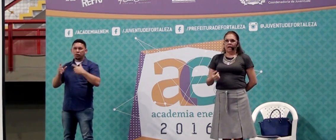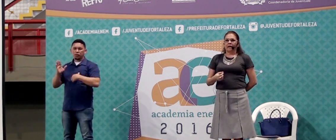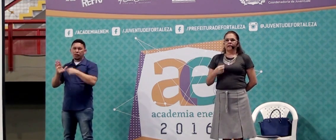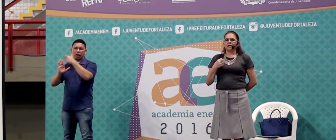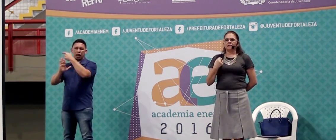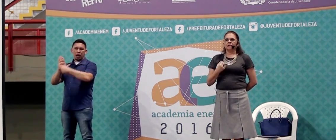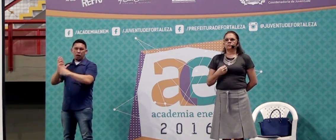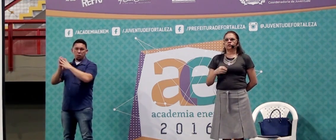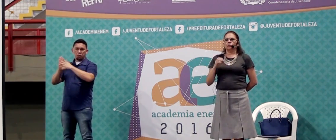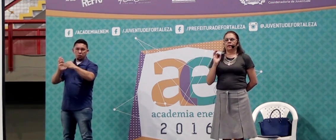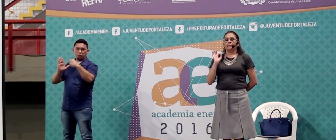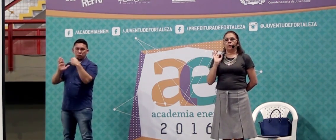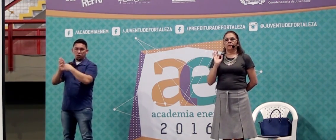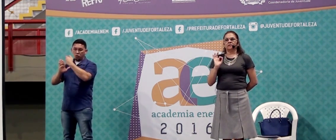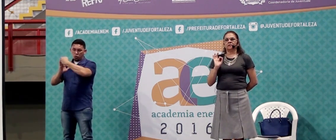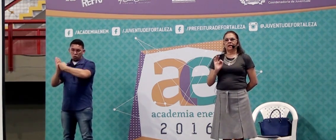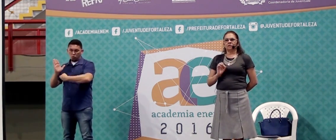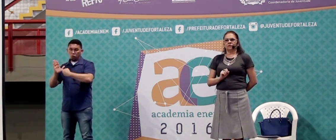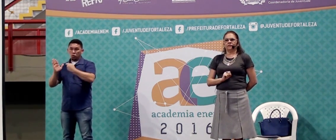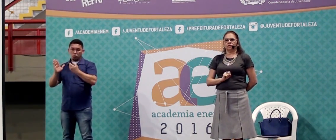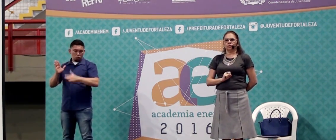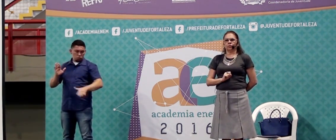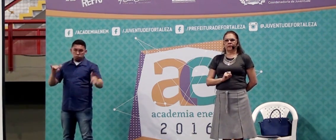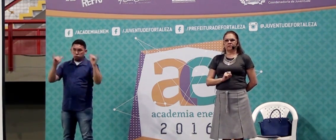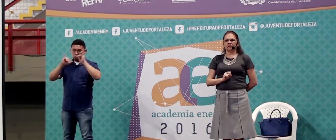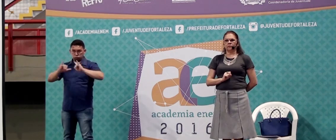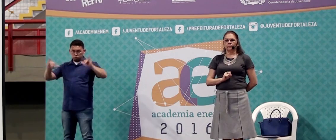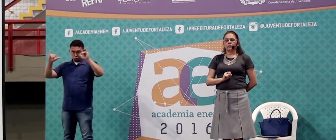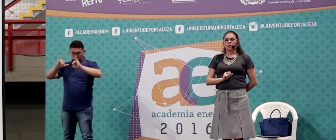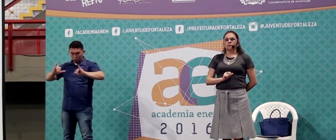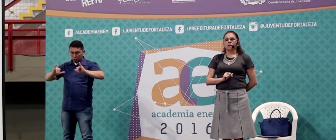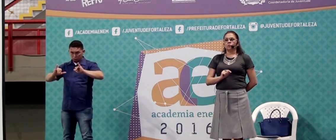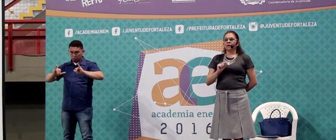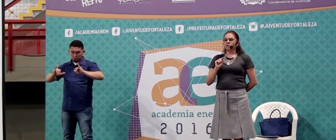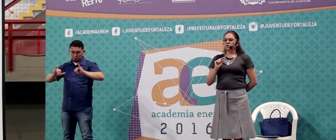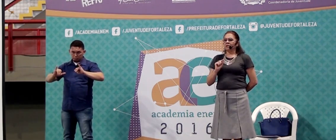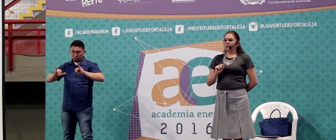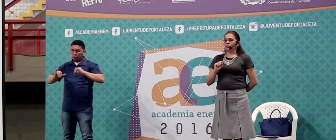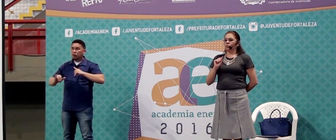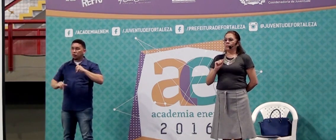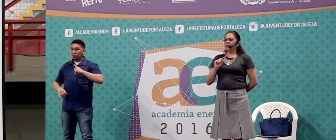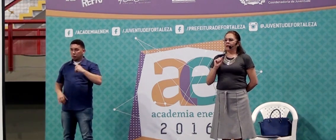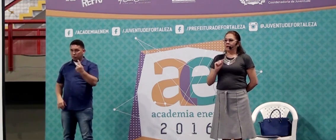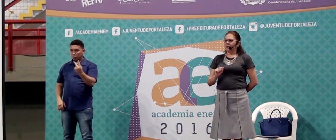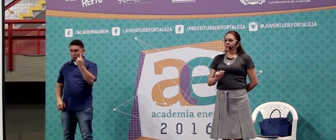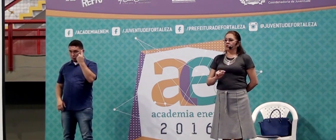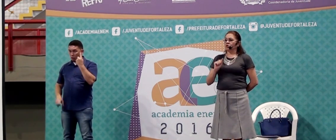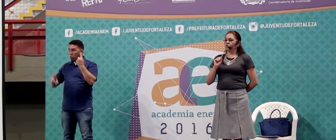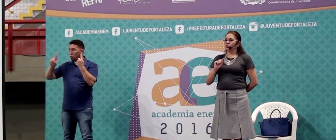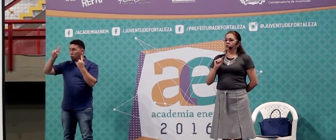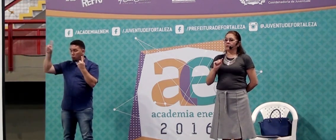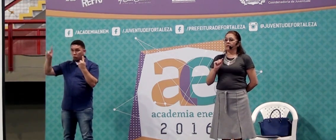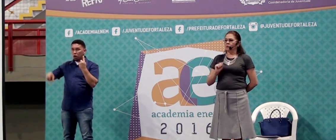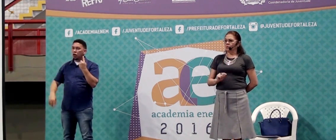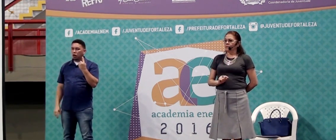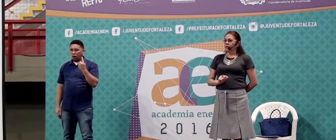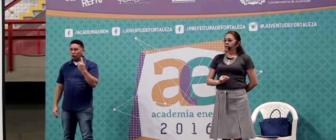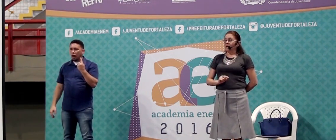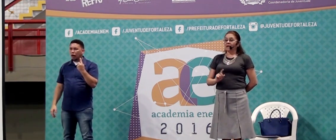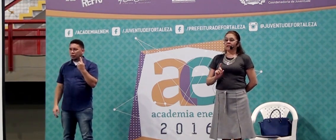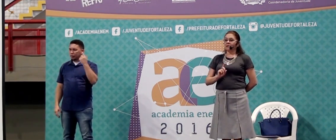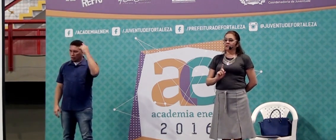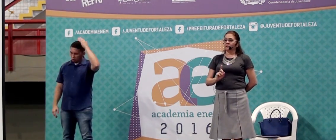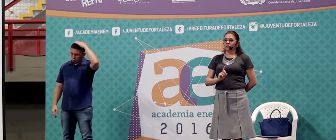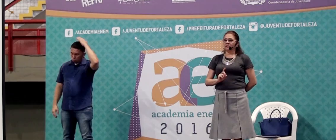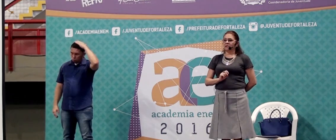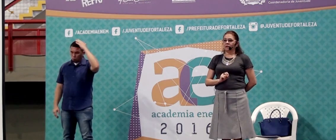modelos. A redação sobre a publicidade infantil no Brasil, tem um candidato do Pará que tirou nota 1000. E